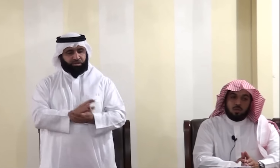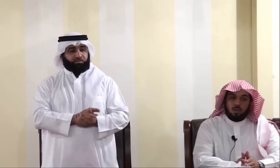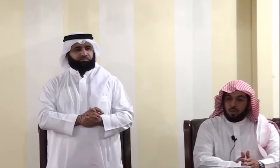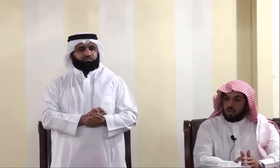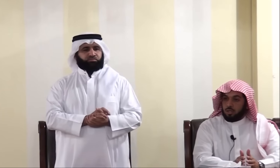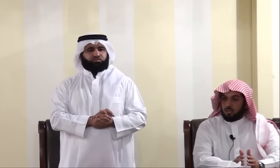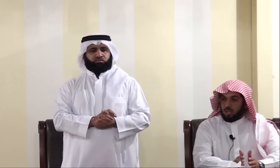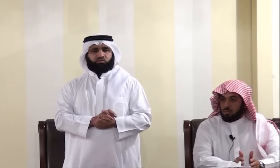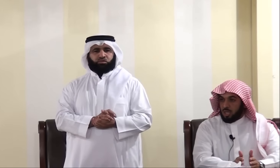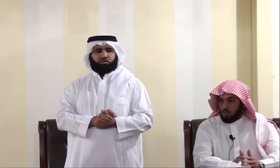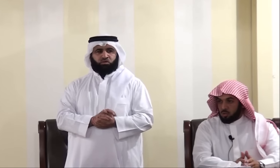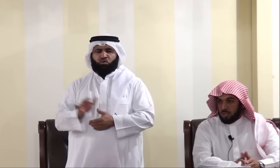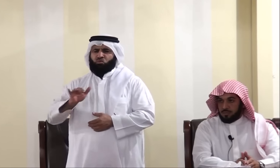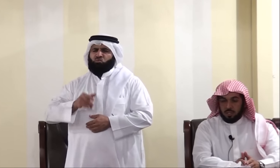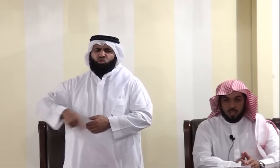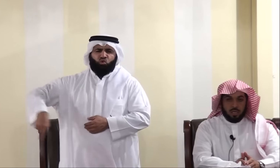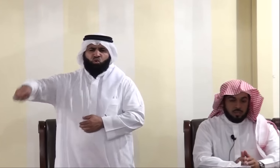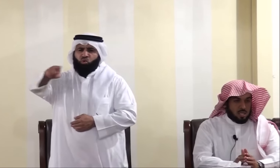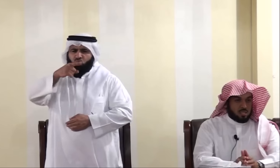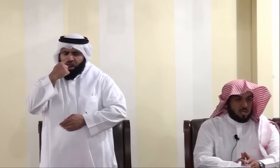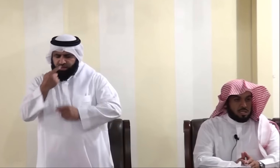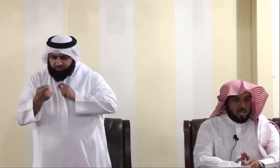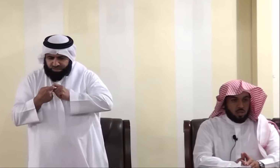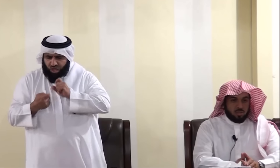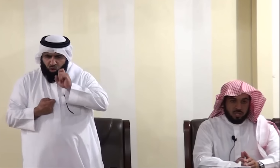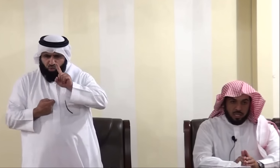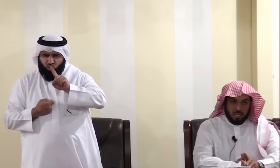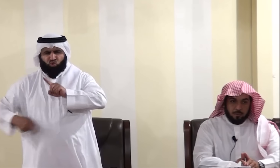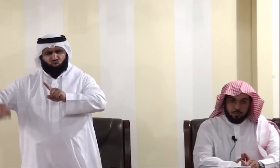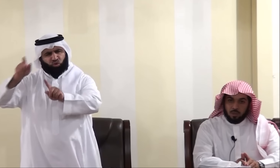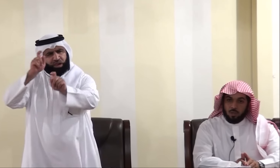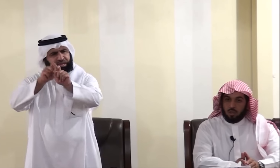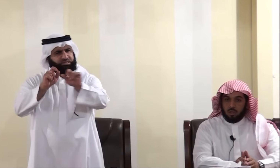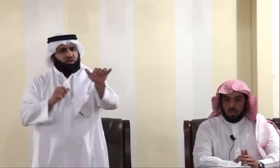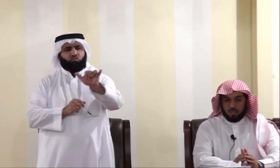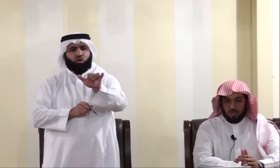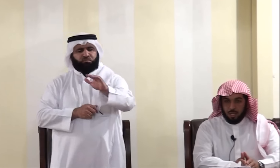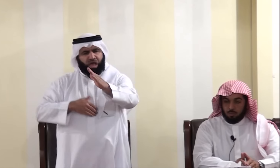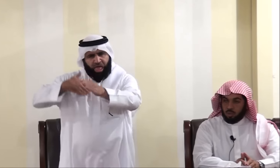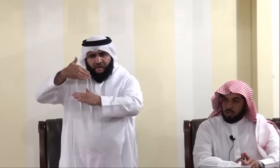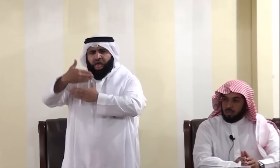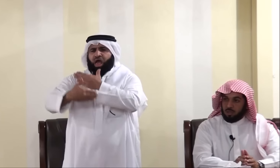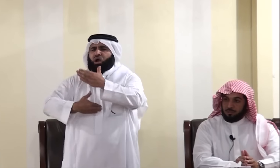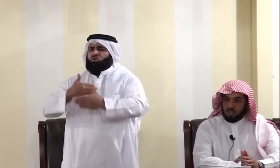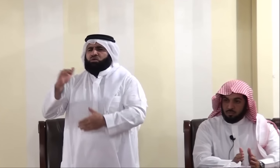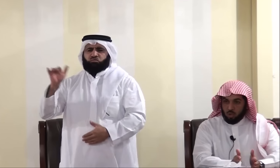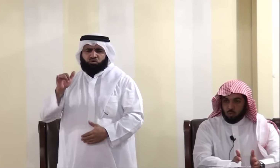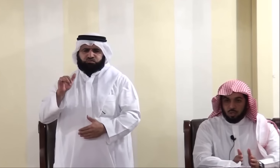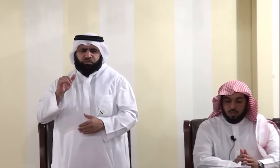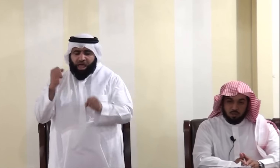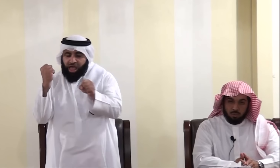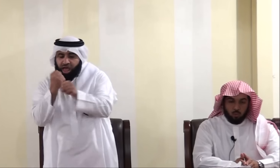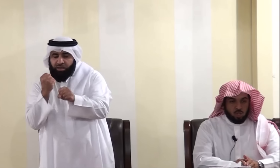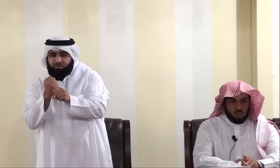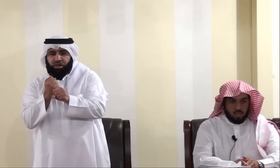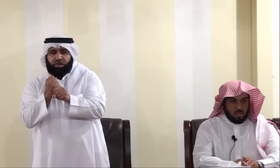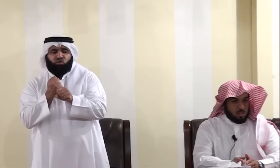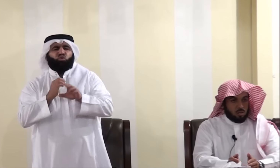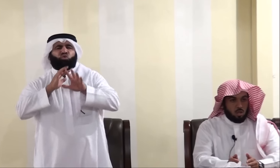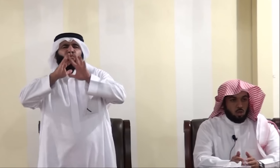أوصيكم جميعاً وأوصي نفسي أن الإنسان يحرص على التعامل في جميع أموره